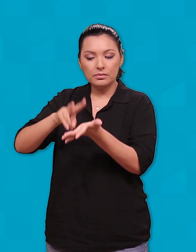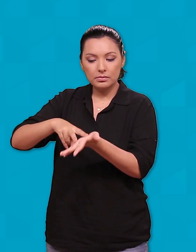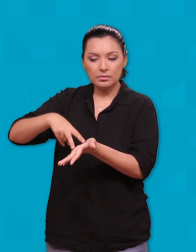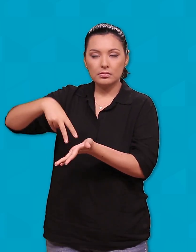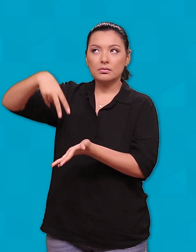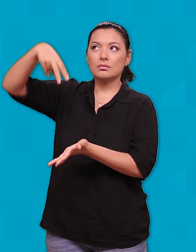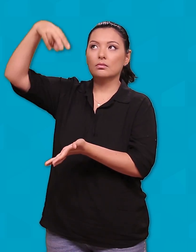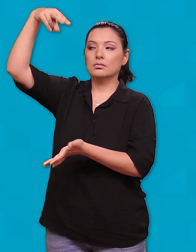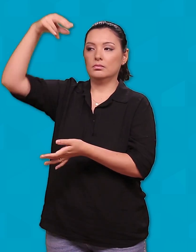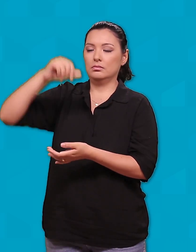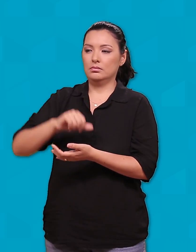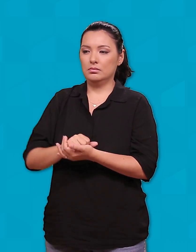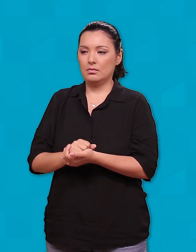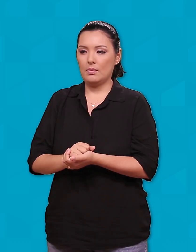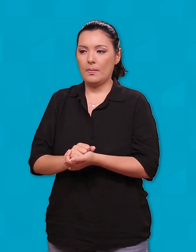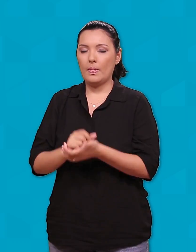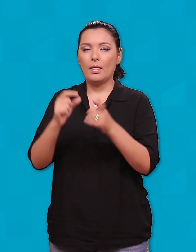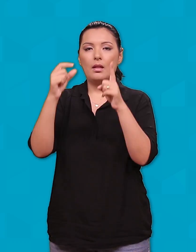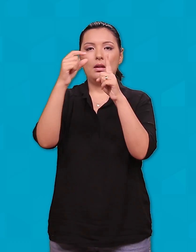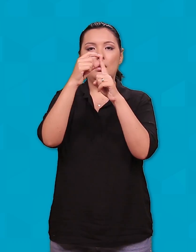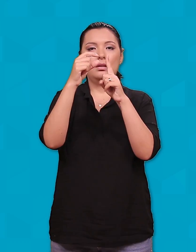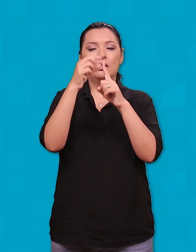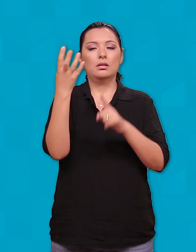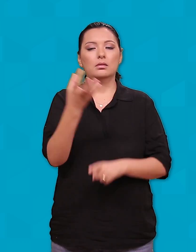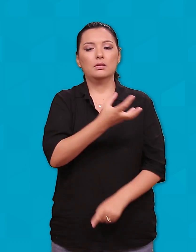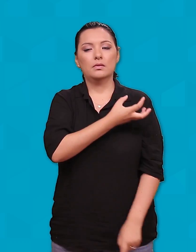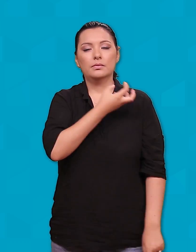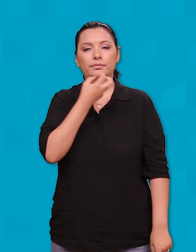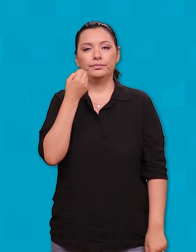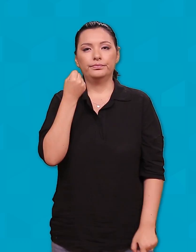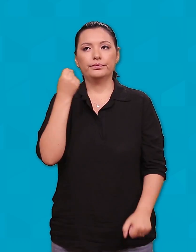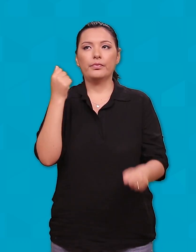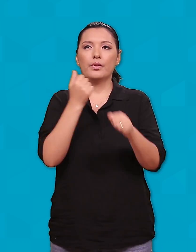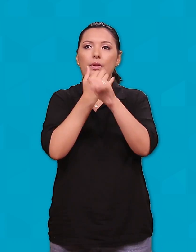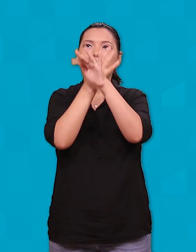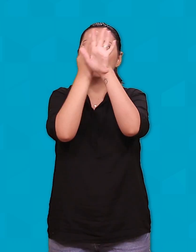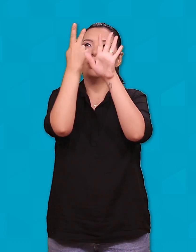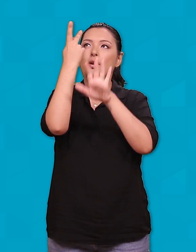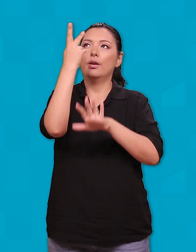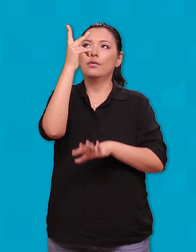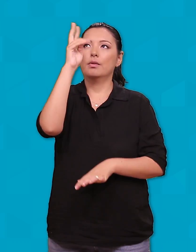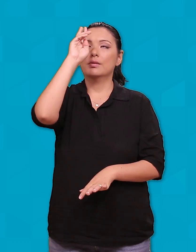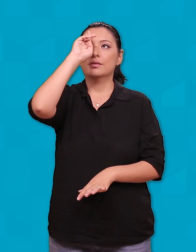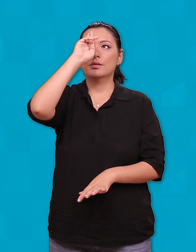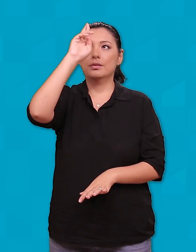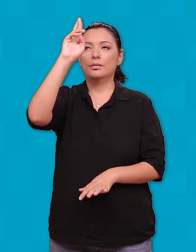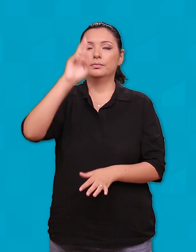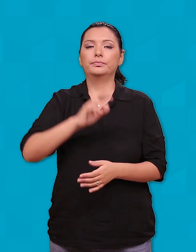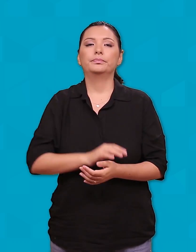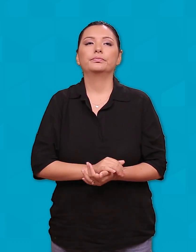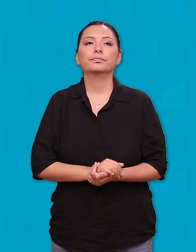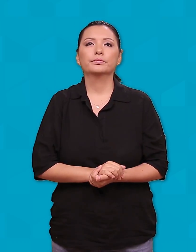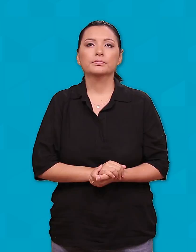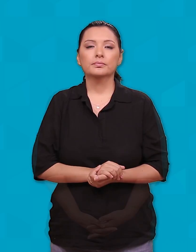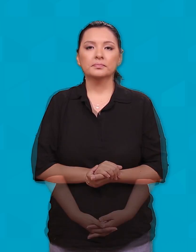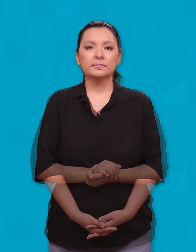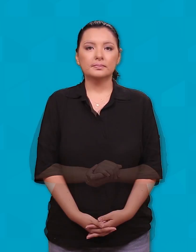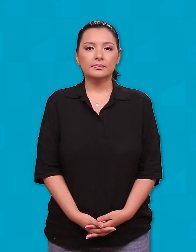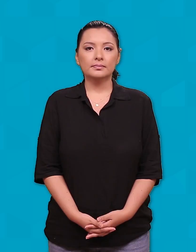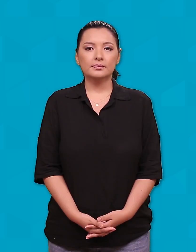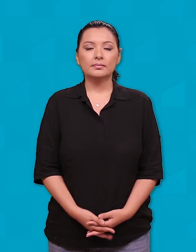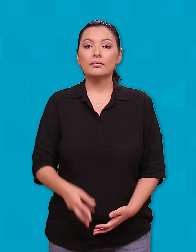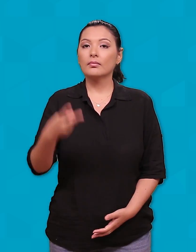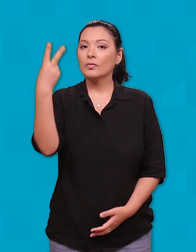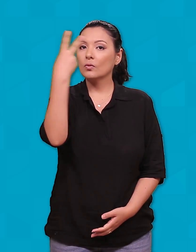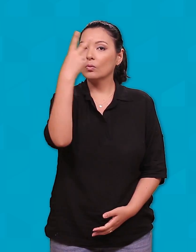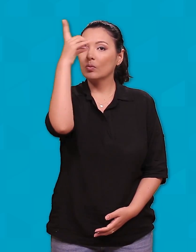ressuscitado dos mortos. Palavra da salvação. Glória a vós, Senhor.